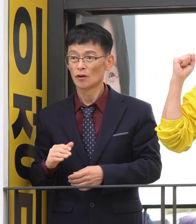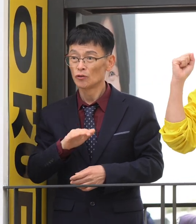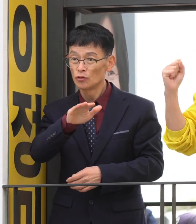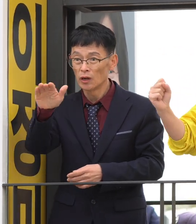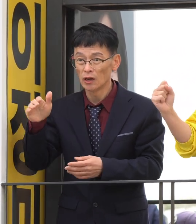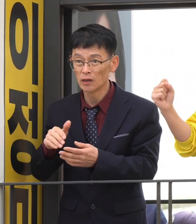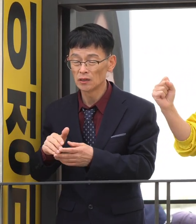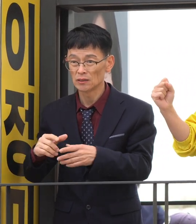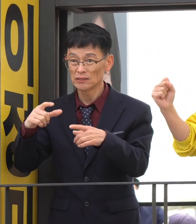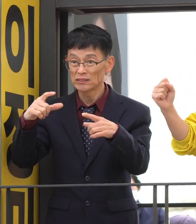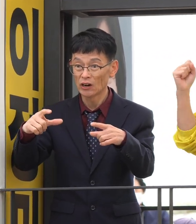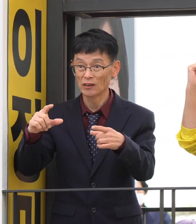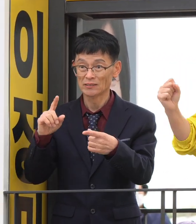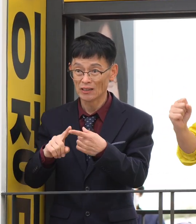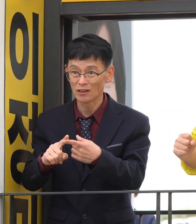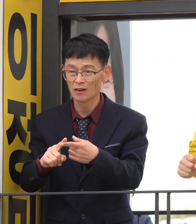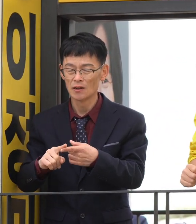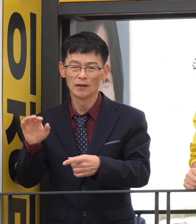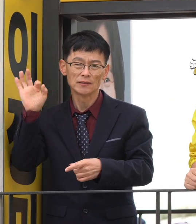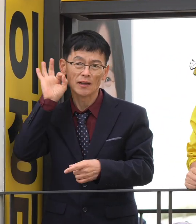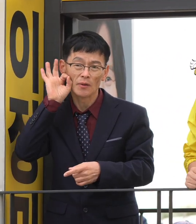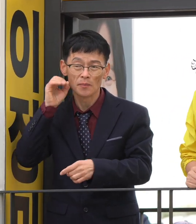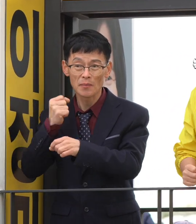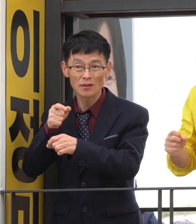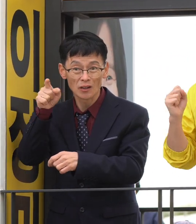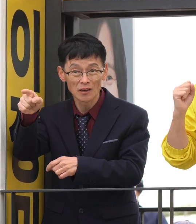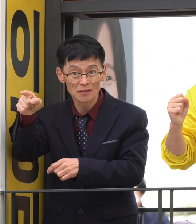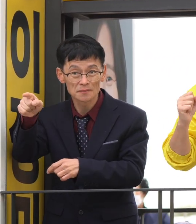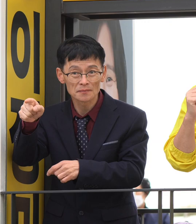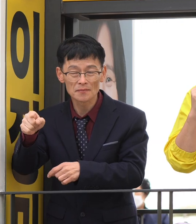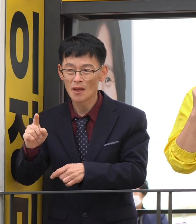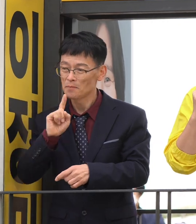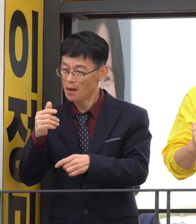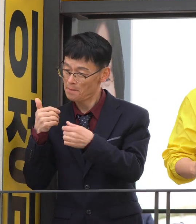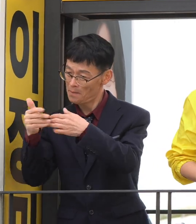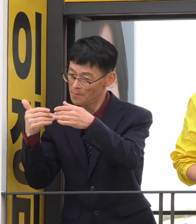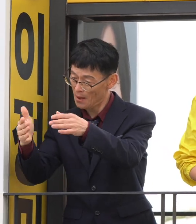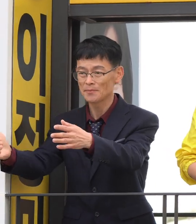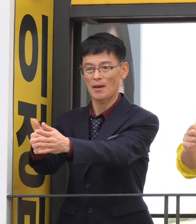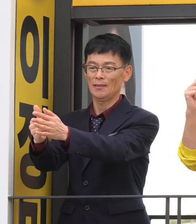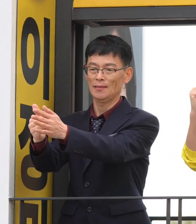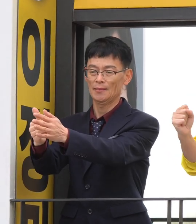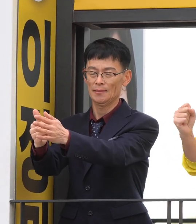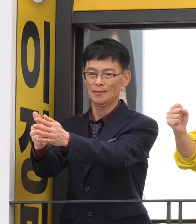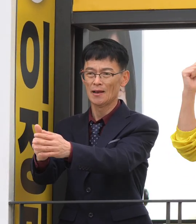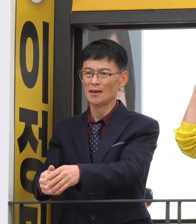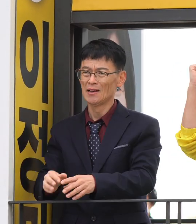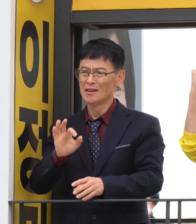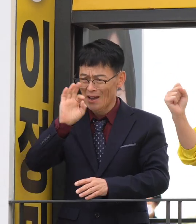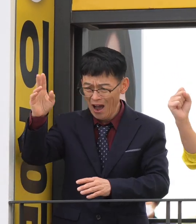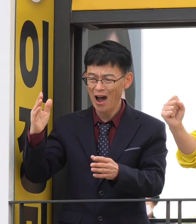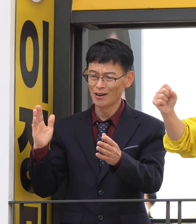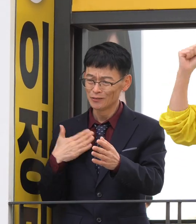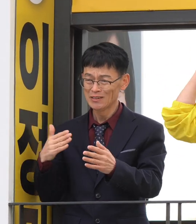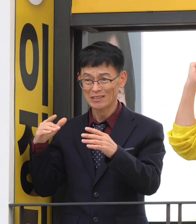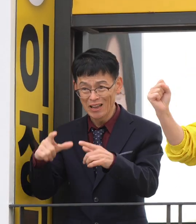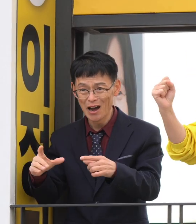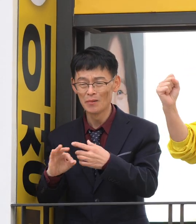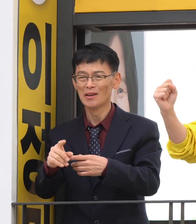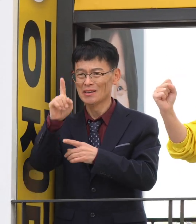우리 지역을 부끄럽게 만들어왔던 막말 정치를 끝내고, 야, 우리